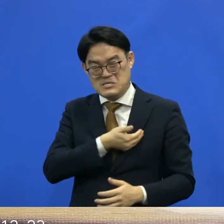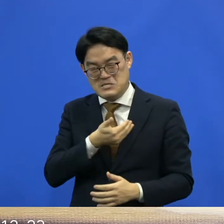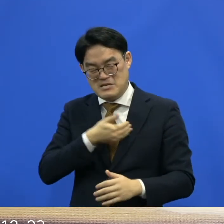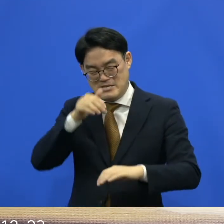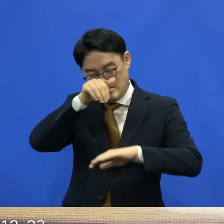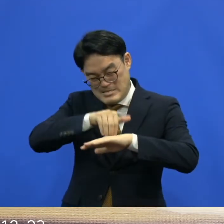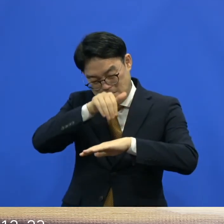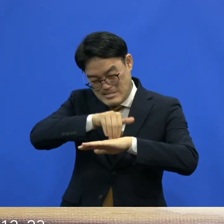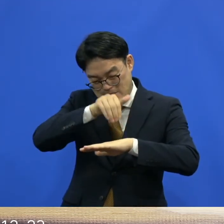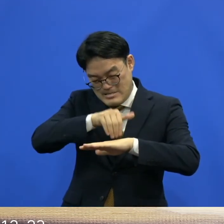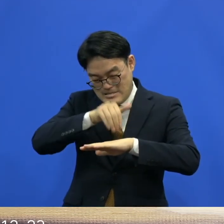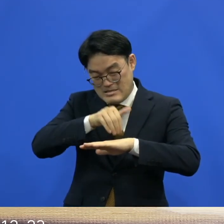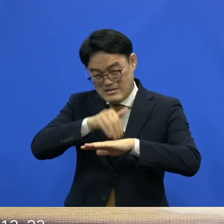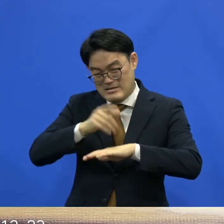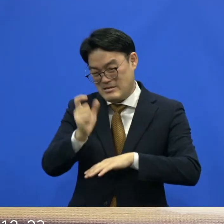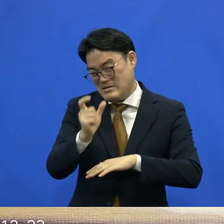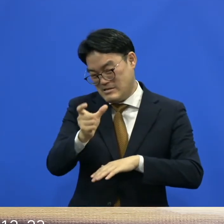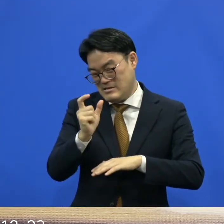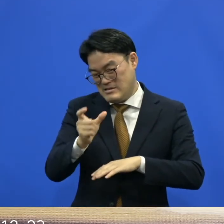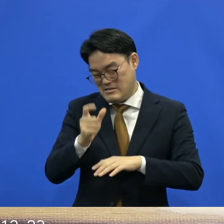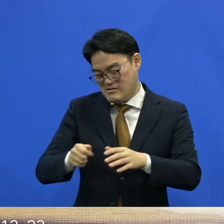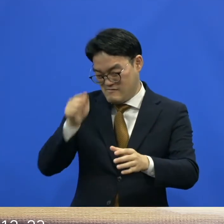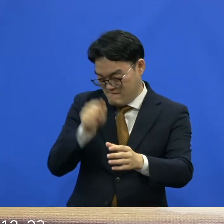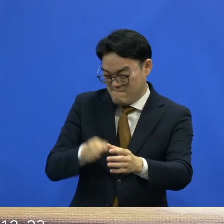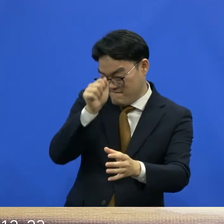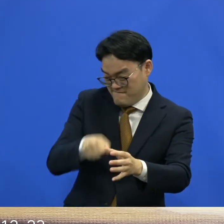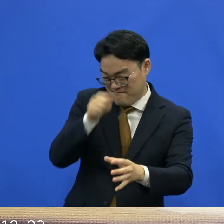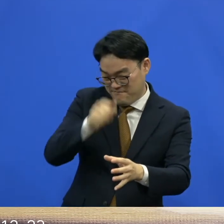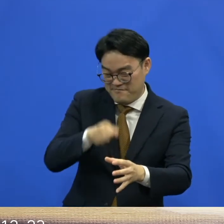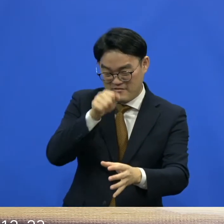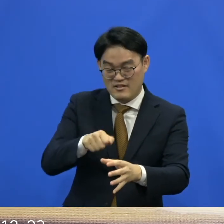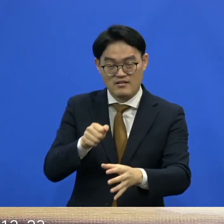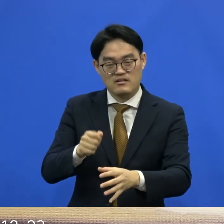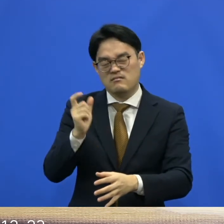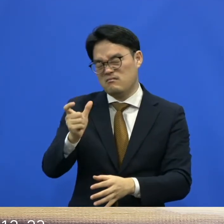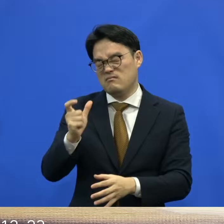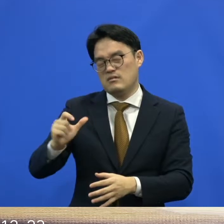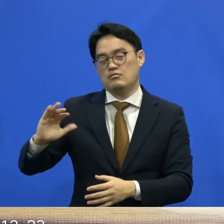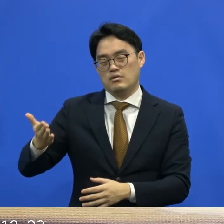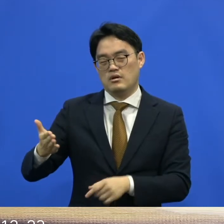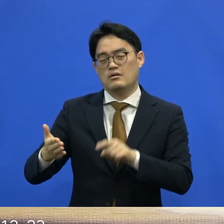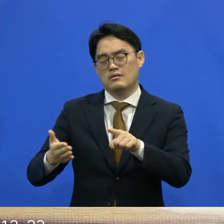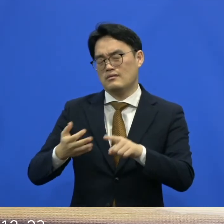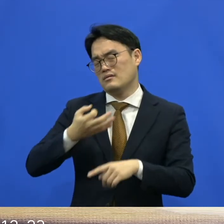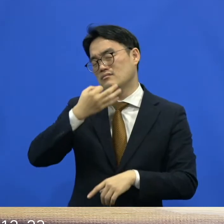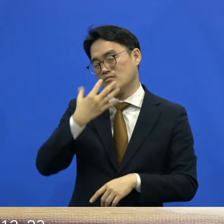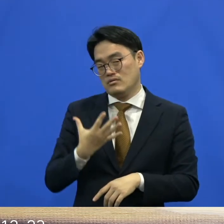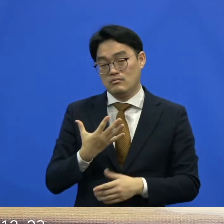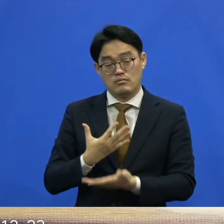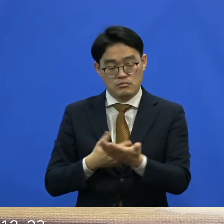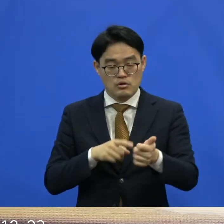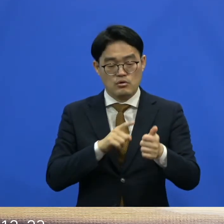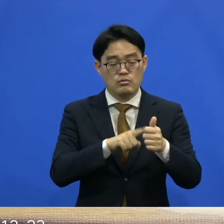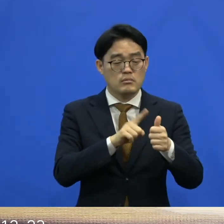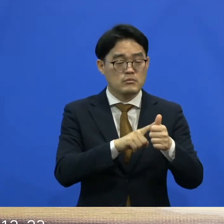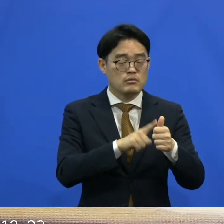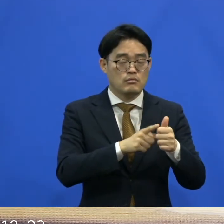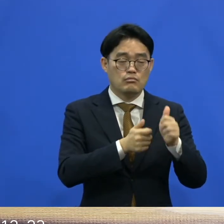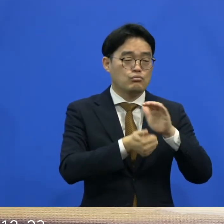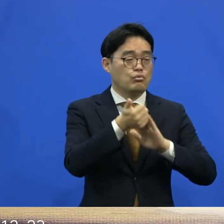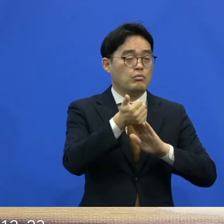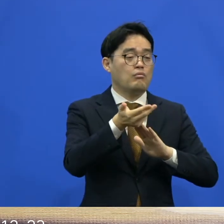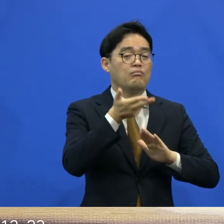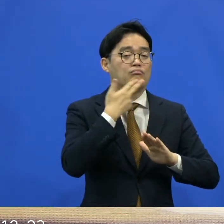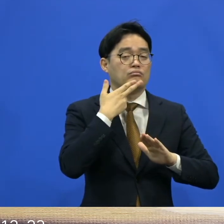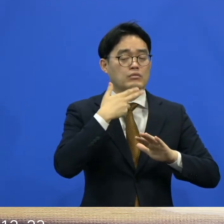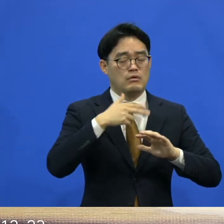그 자체로는 너무 힘든 시간이에요. 요셉의 생애에 소망의 불이 다 꺼져버렸어요. 기대할 만한 건덕지 하나도 없어요.